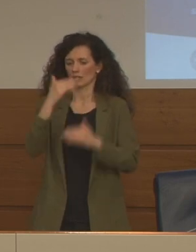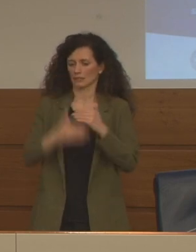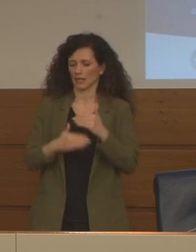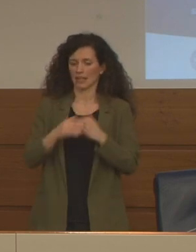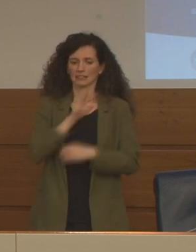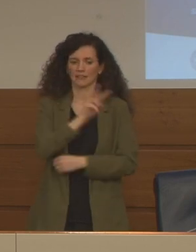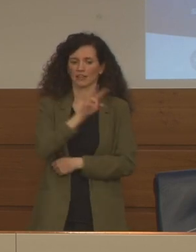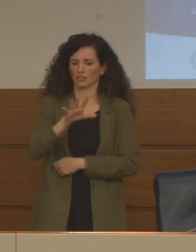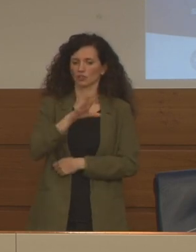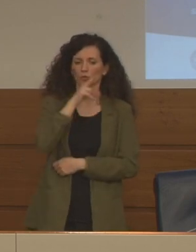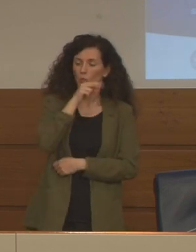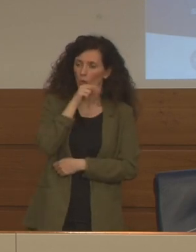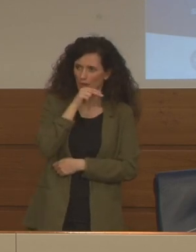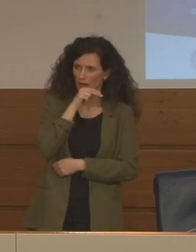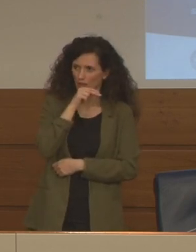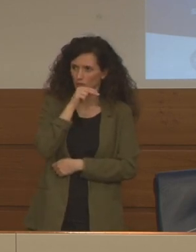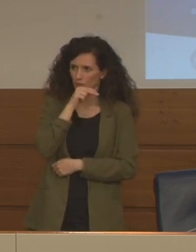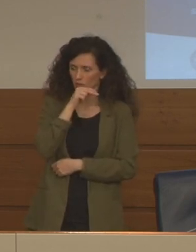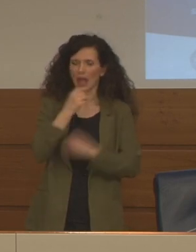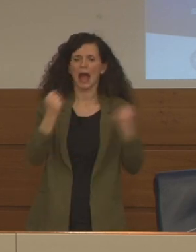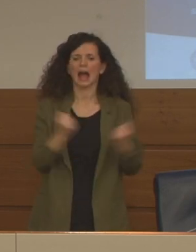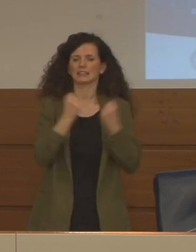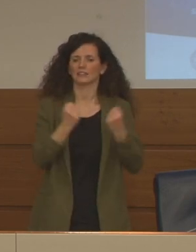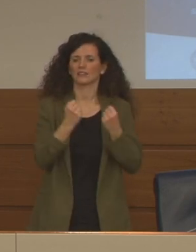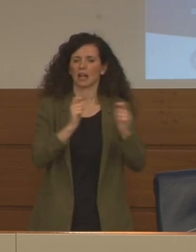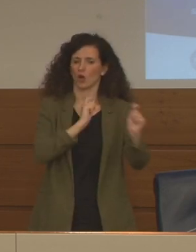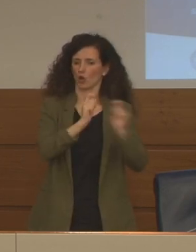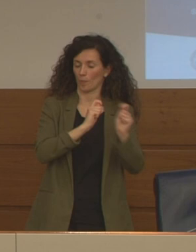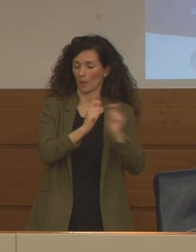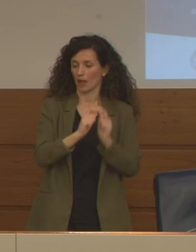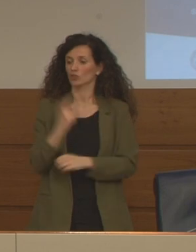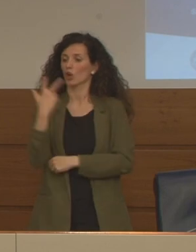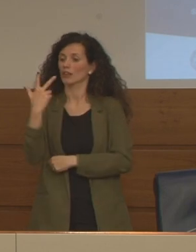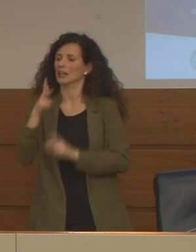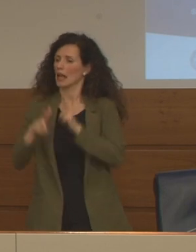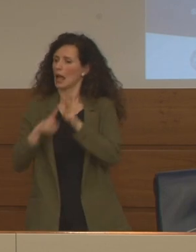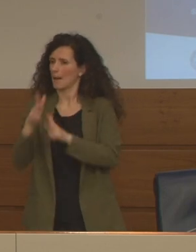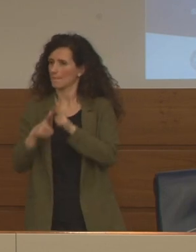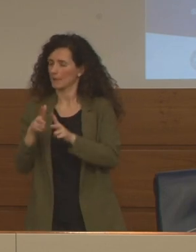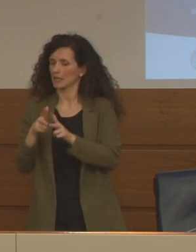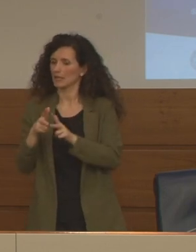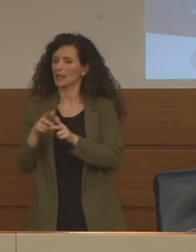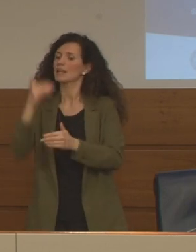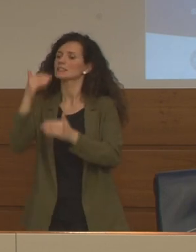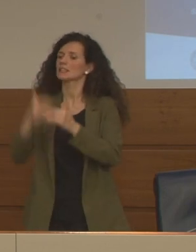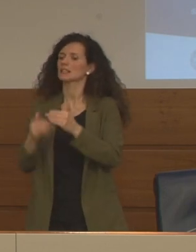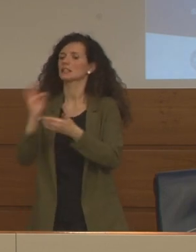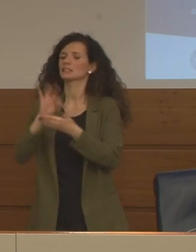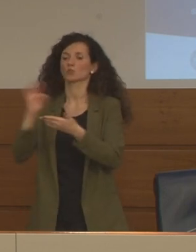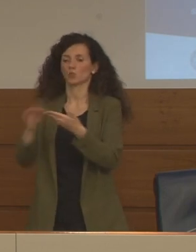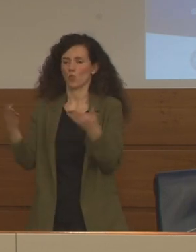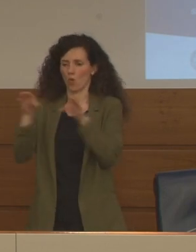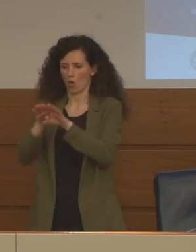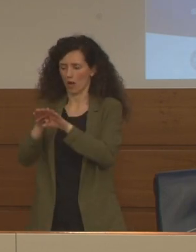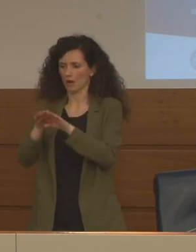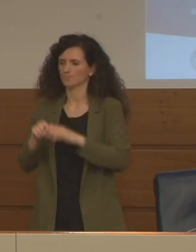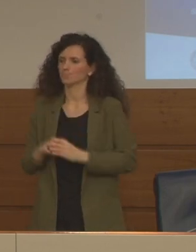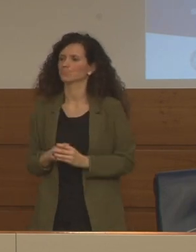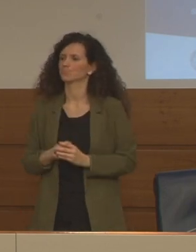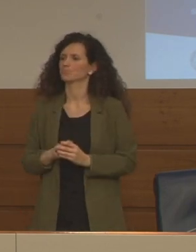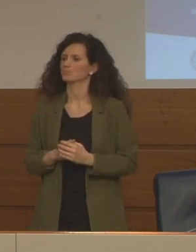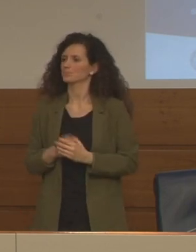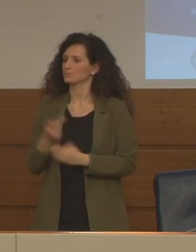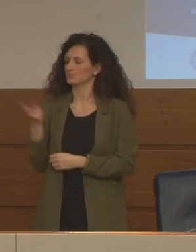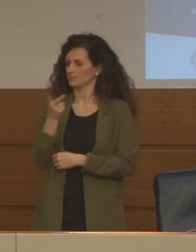25 marzo per quello che riguarda le attività commerciali il 3 aprile per quello che riguarda le scuole in base a quello che avete detto